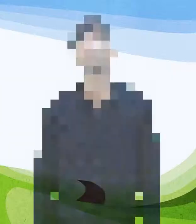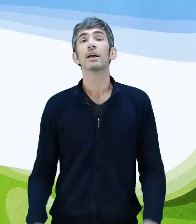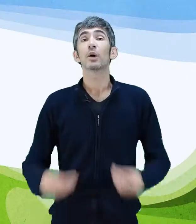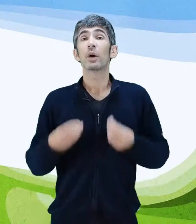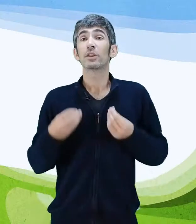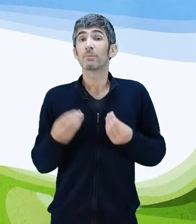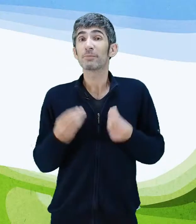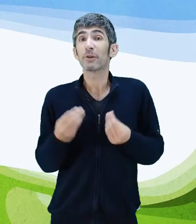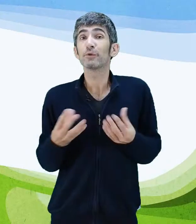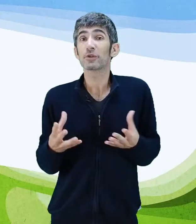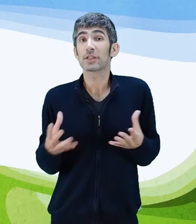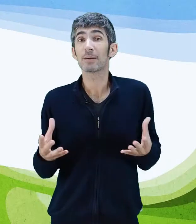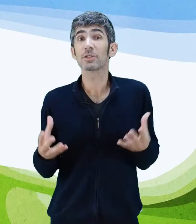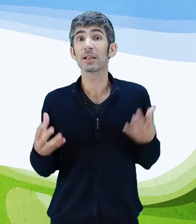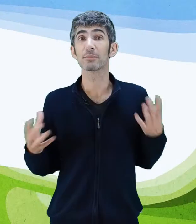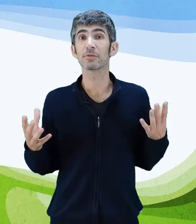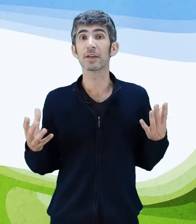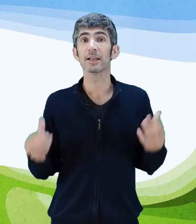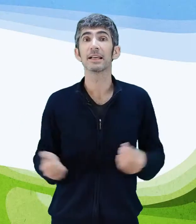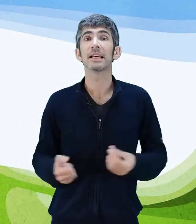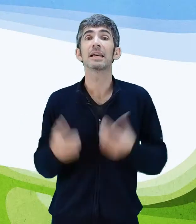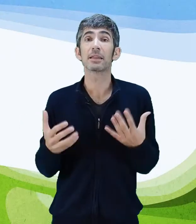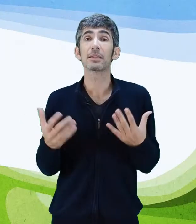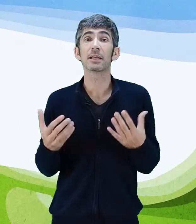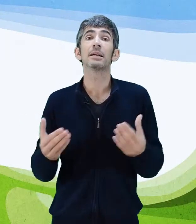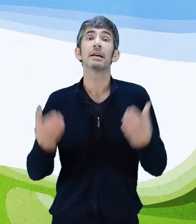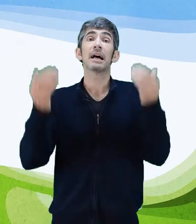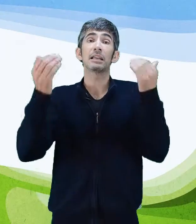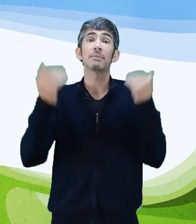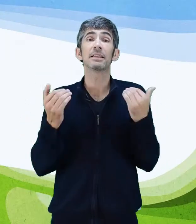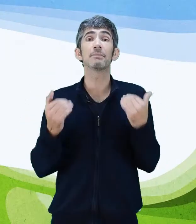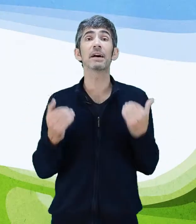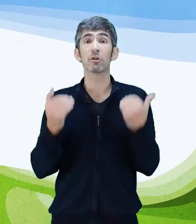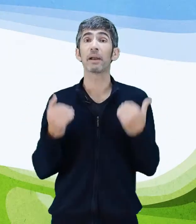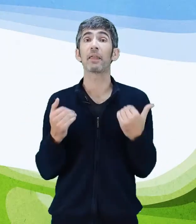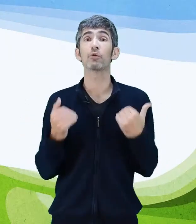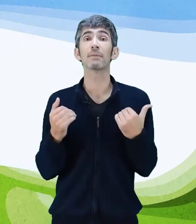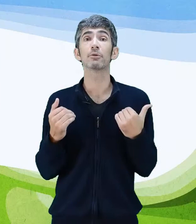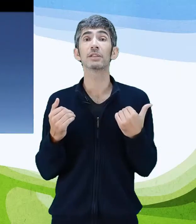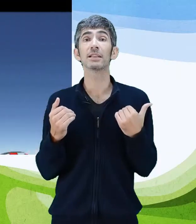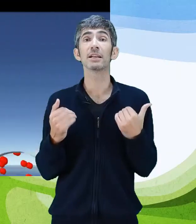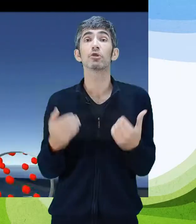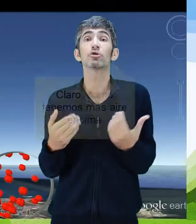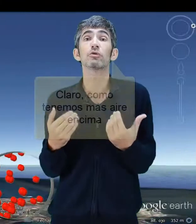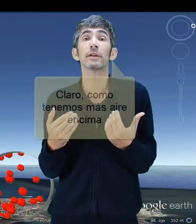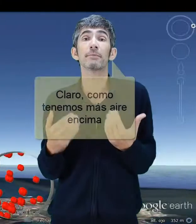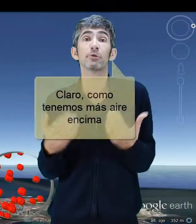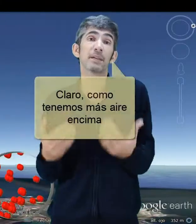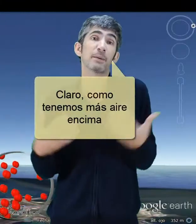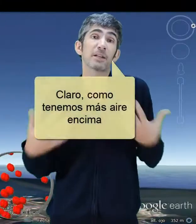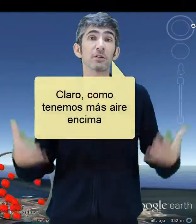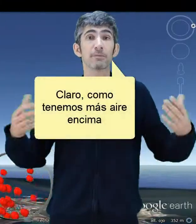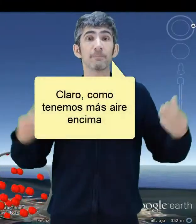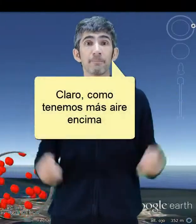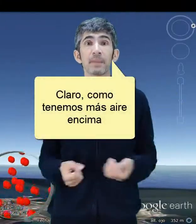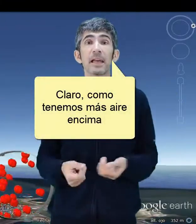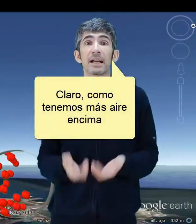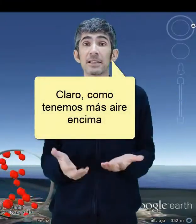cuanto más profundos estamos en la atmósfera es decir al nivel del mar comparado con una montaña sufriremos más presión así